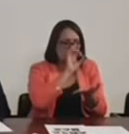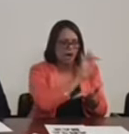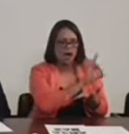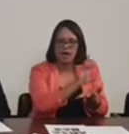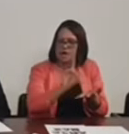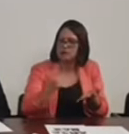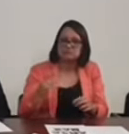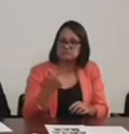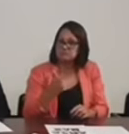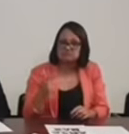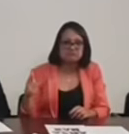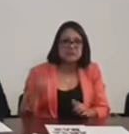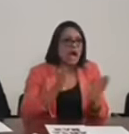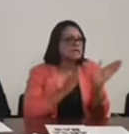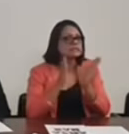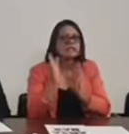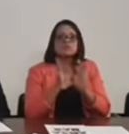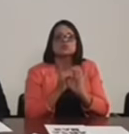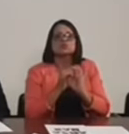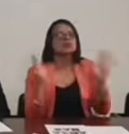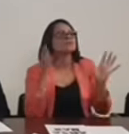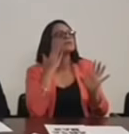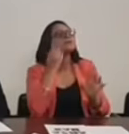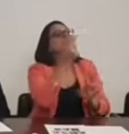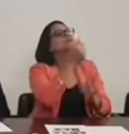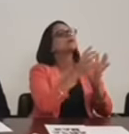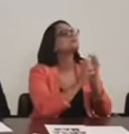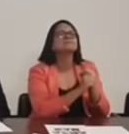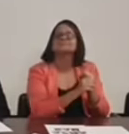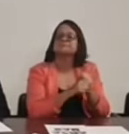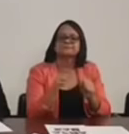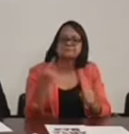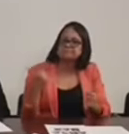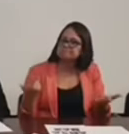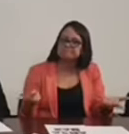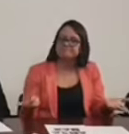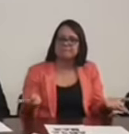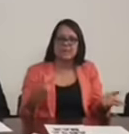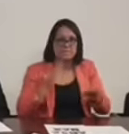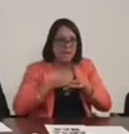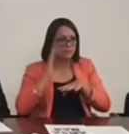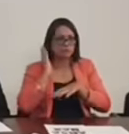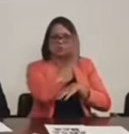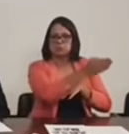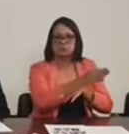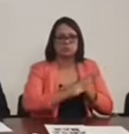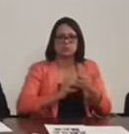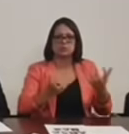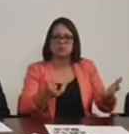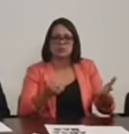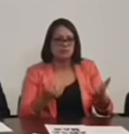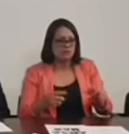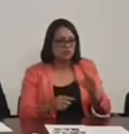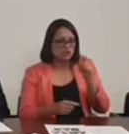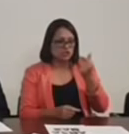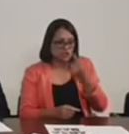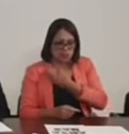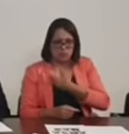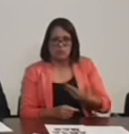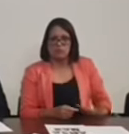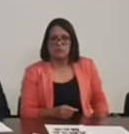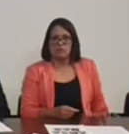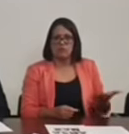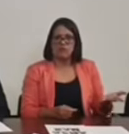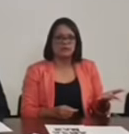tinham acesso livre ao dinheiro público, ao dinheiro que ia, que era empregado